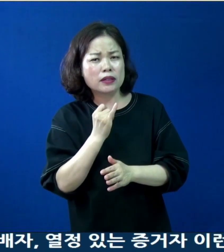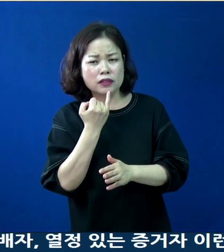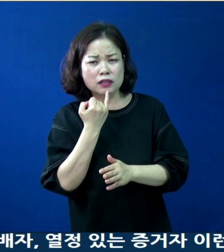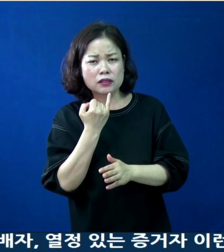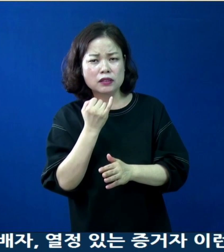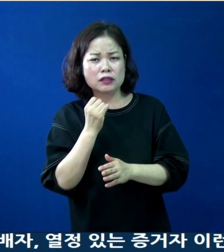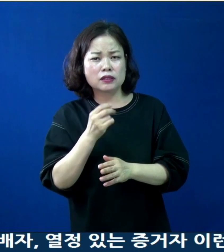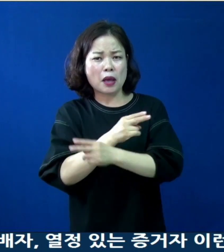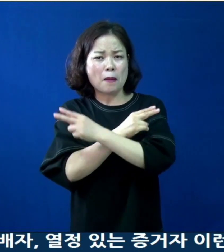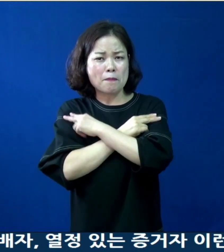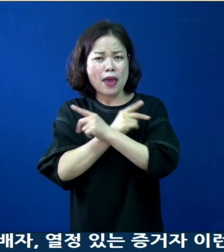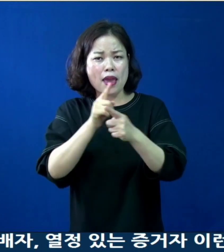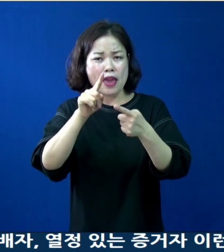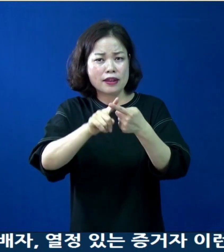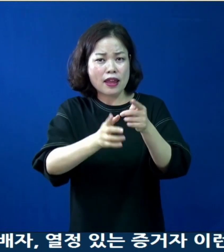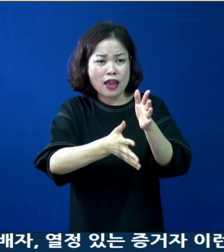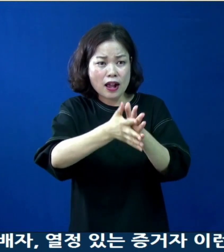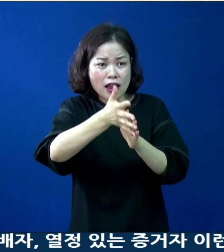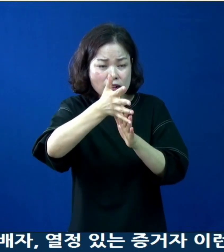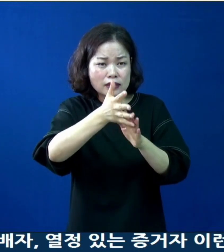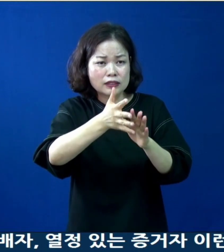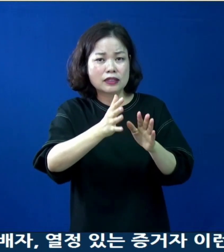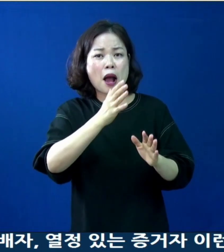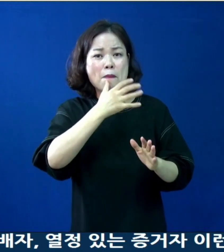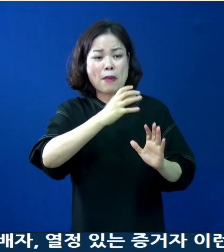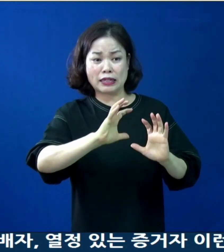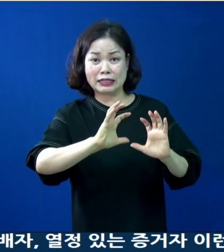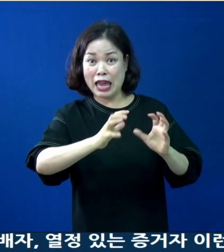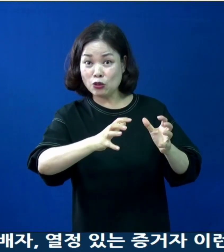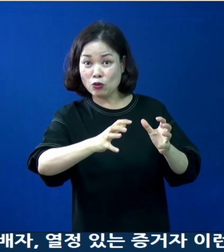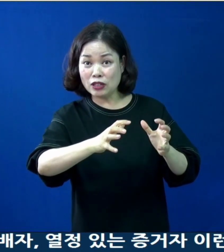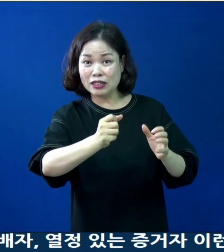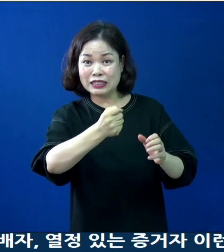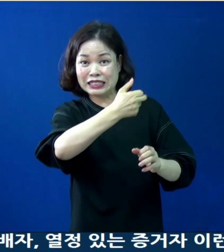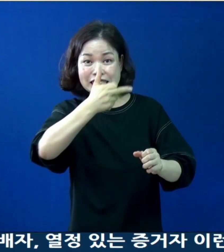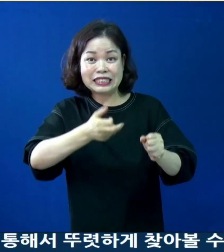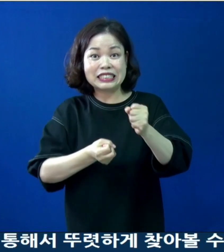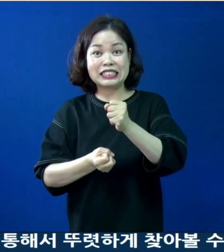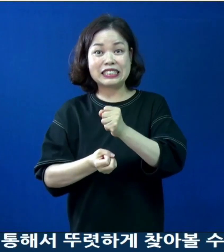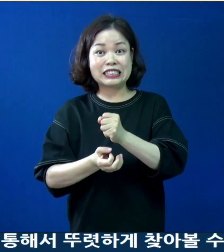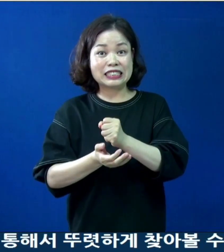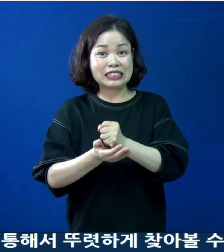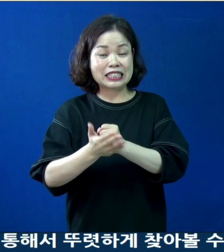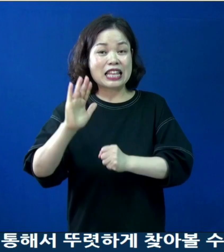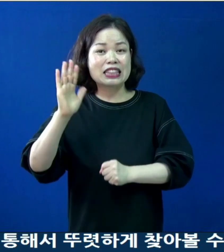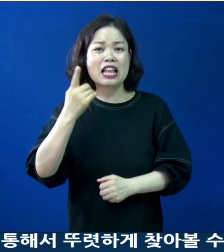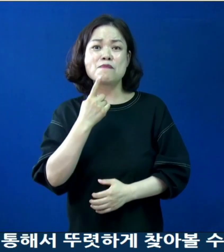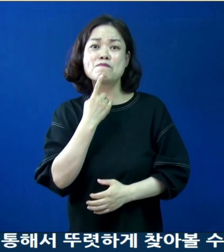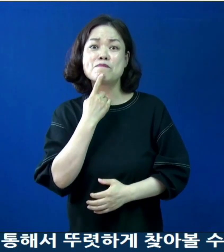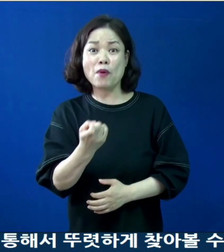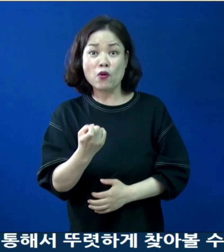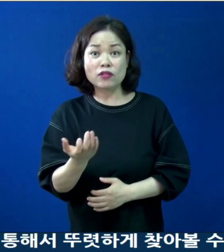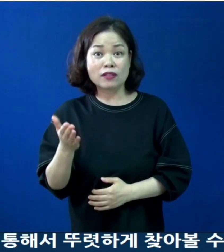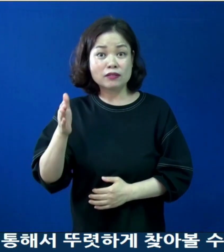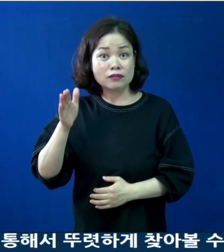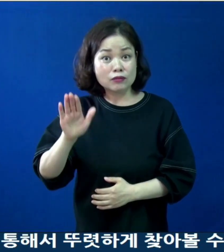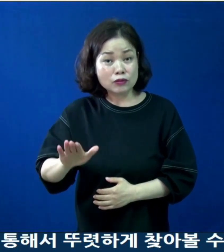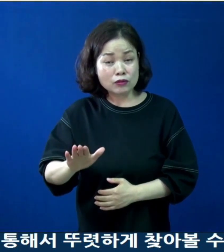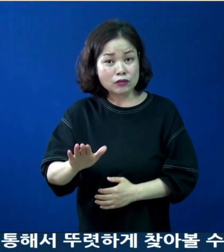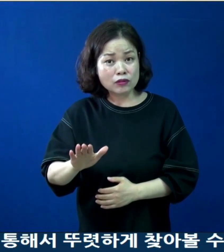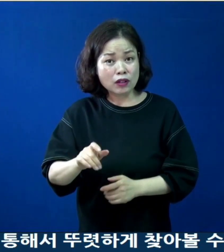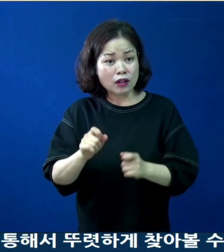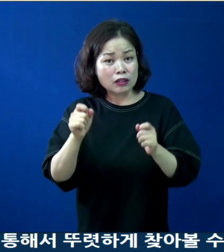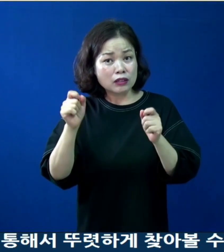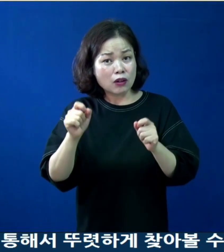이 베레아가 아마도 마케도니아 지역에 가장 영향력 있는 교회가 될 뻔했는데, 이게 얼마